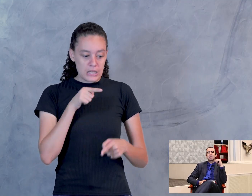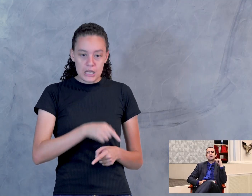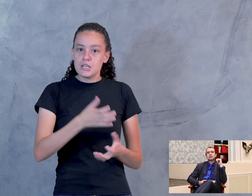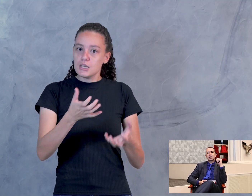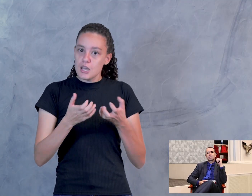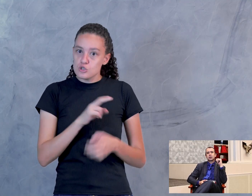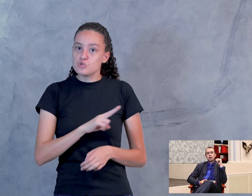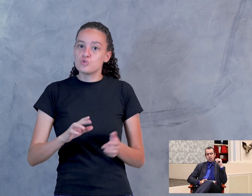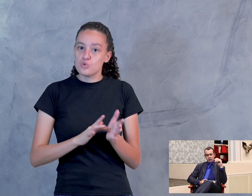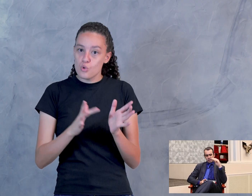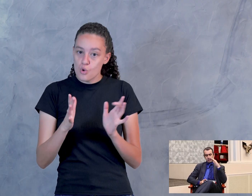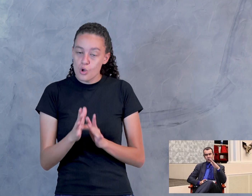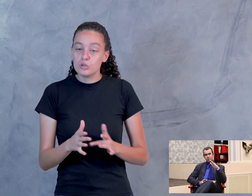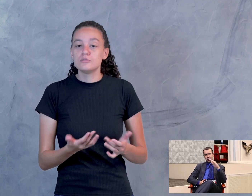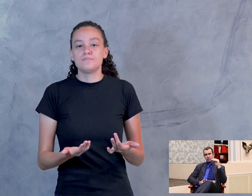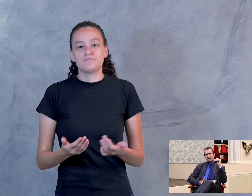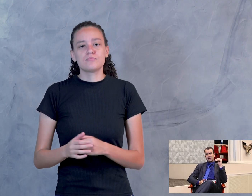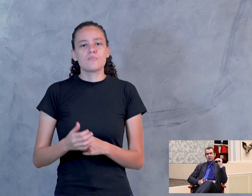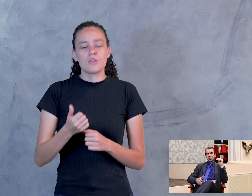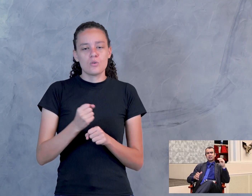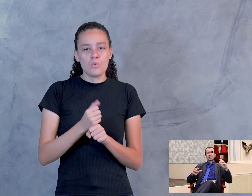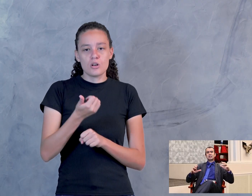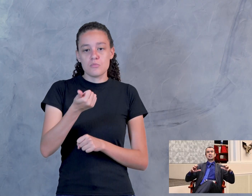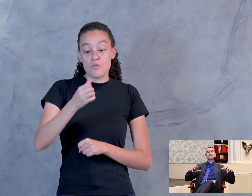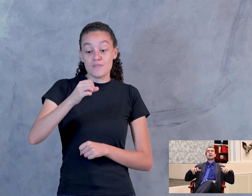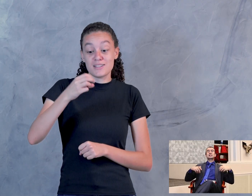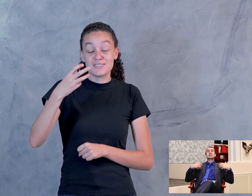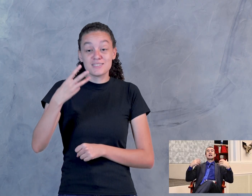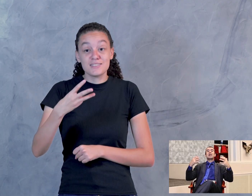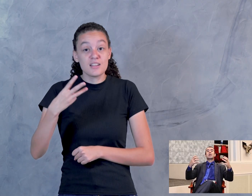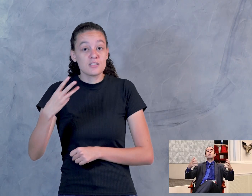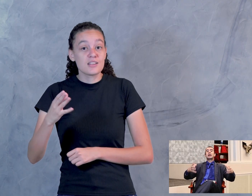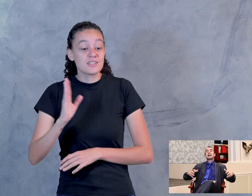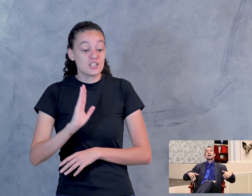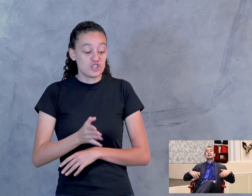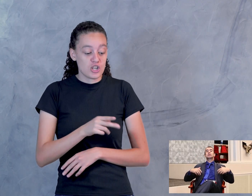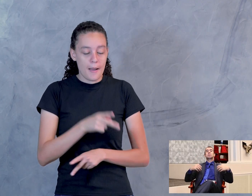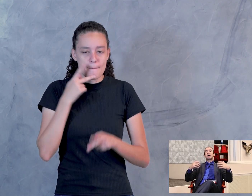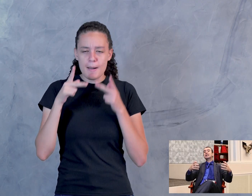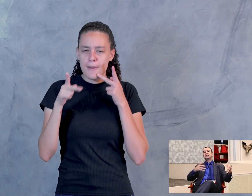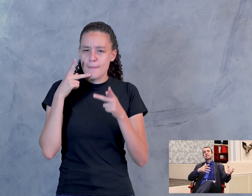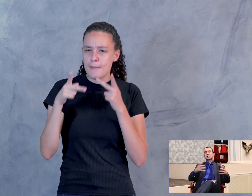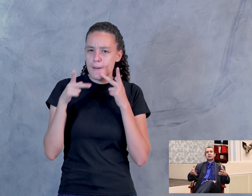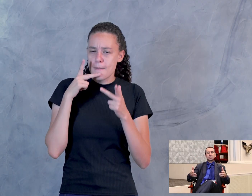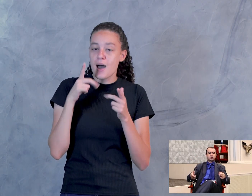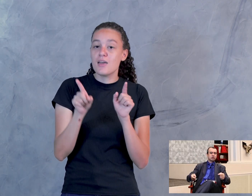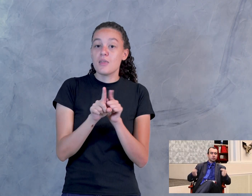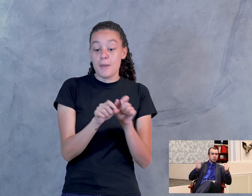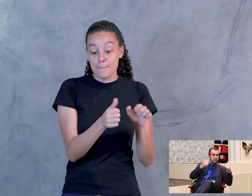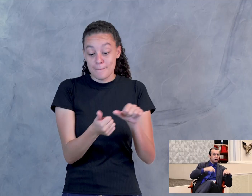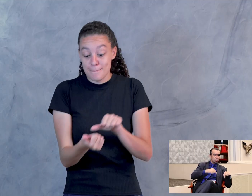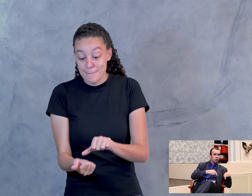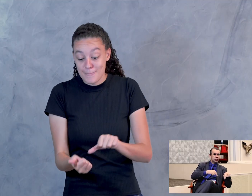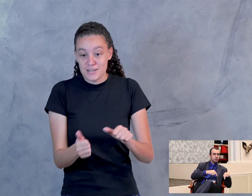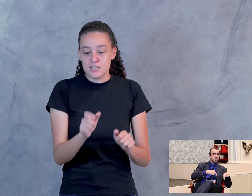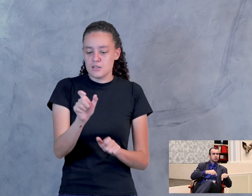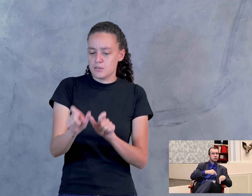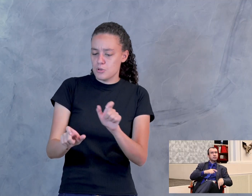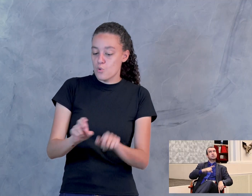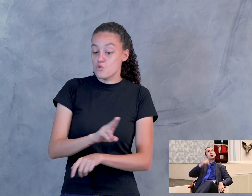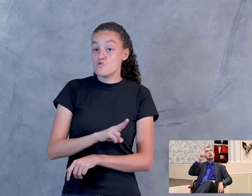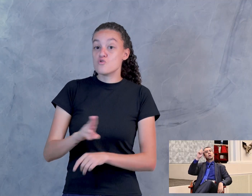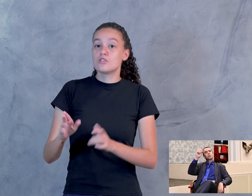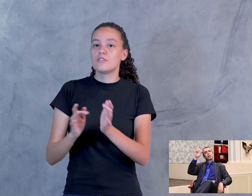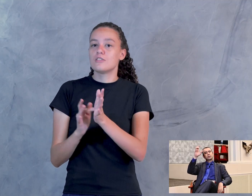queria ser batizado. Então, em 1933, ele já estava pregando e batizando as pessoas em nome de